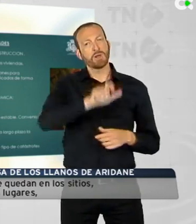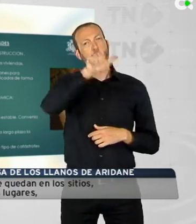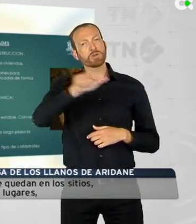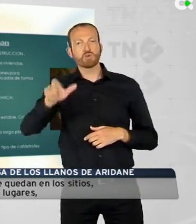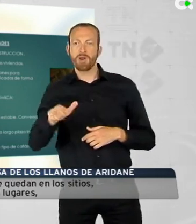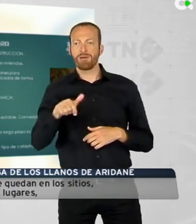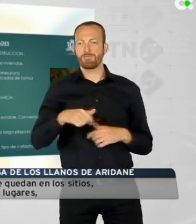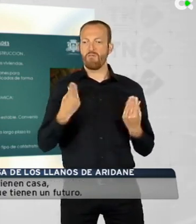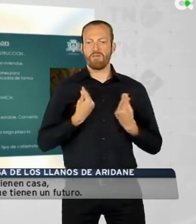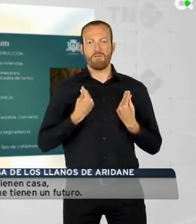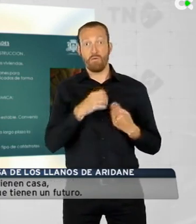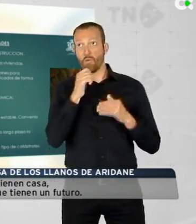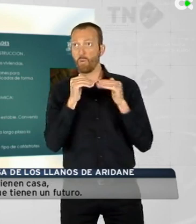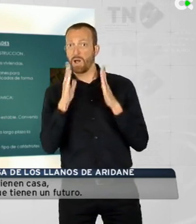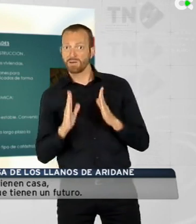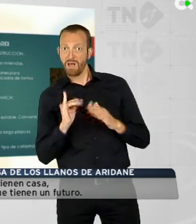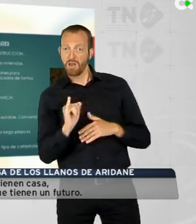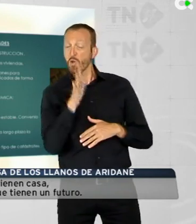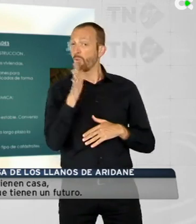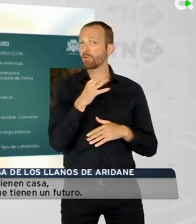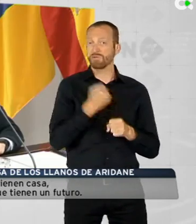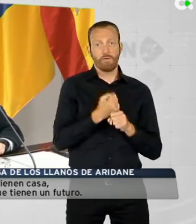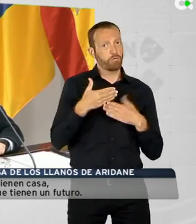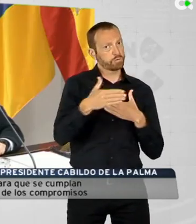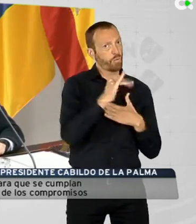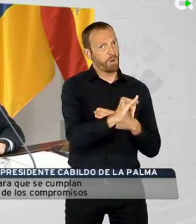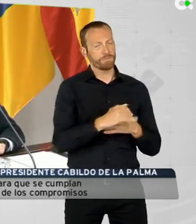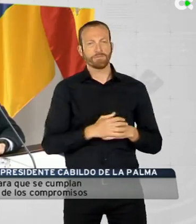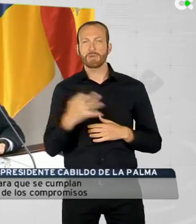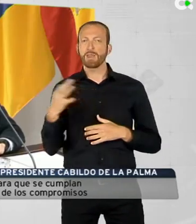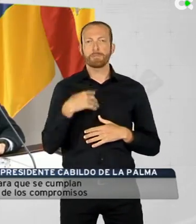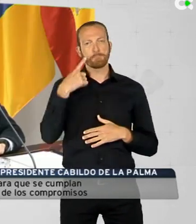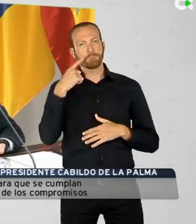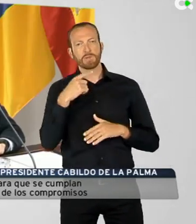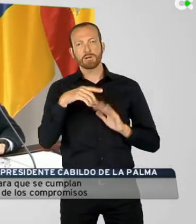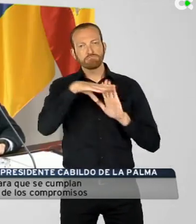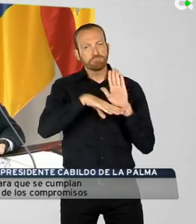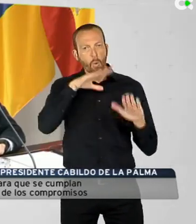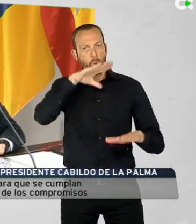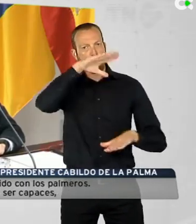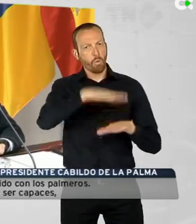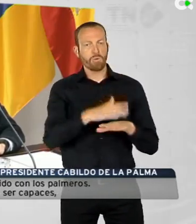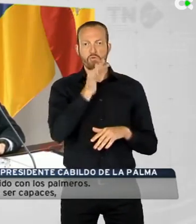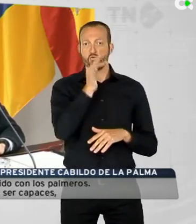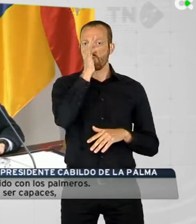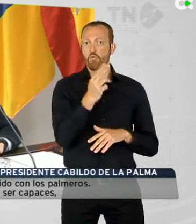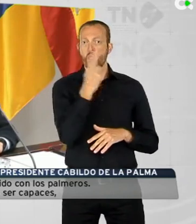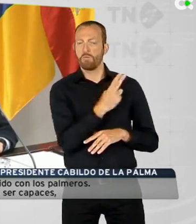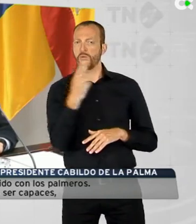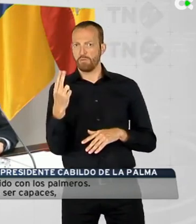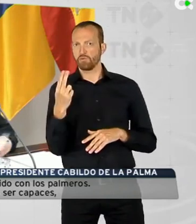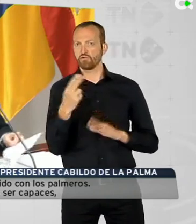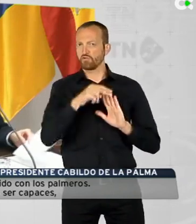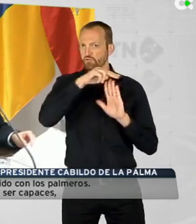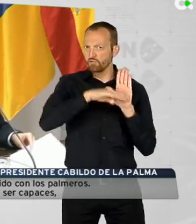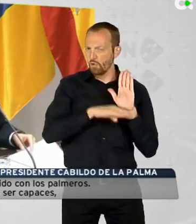los sitios, en los lugares, porque tienen casa, se quedan porque tienen un futuro. Estar atentos para que se cumplan todos y cada uno de los compromisos que se han adquirido